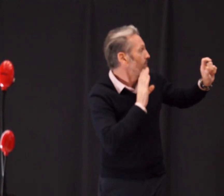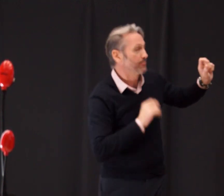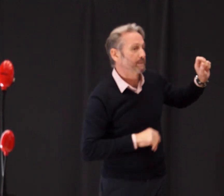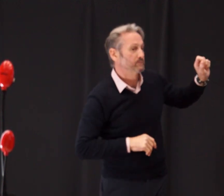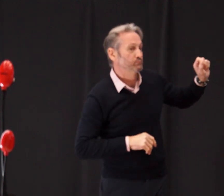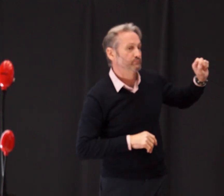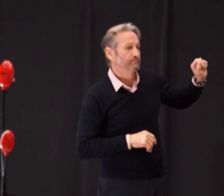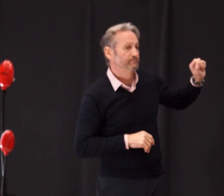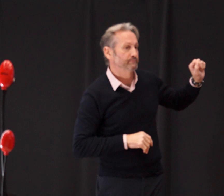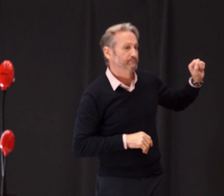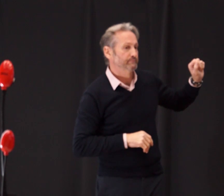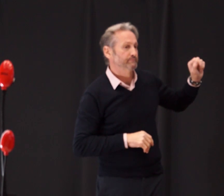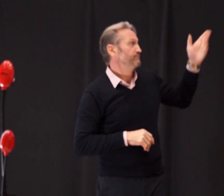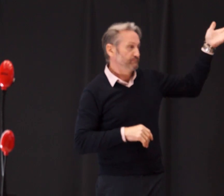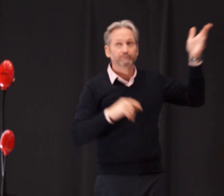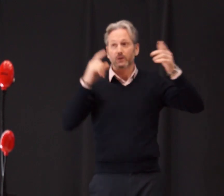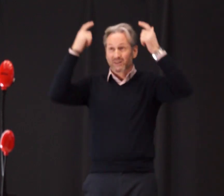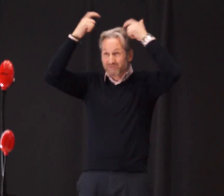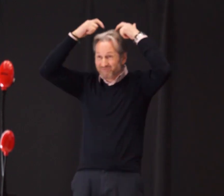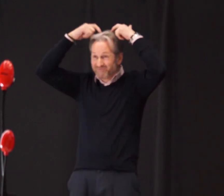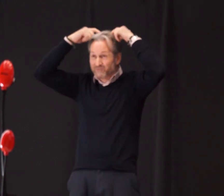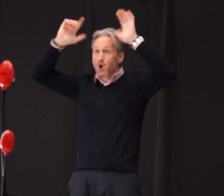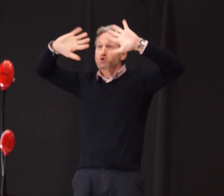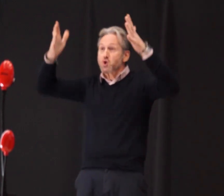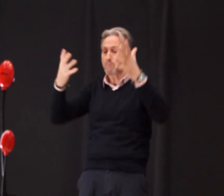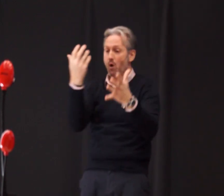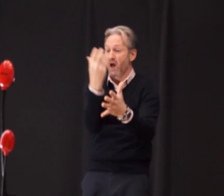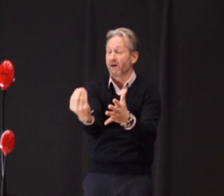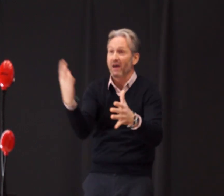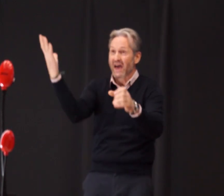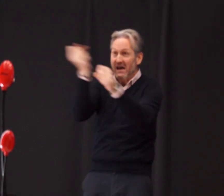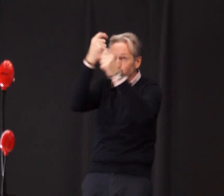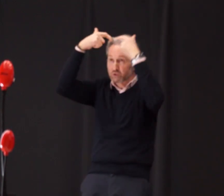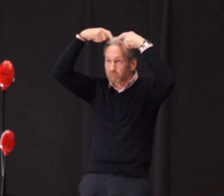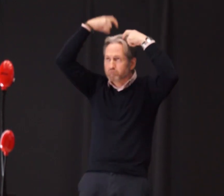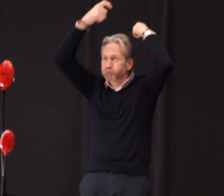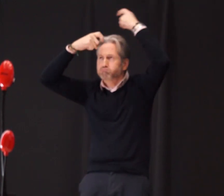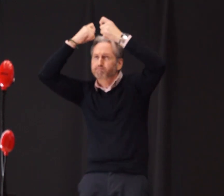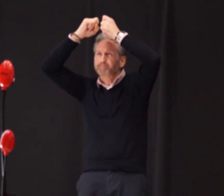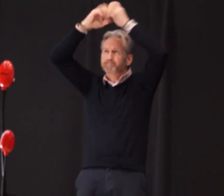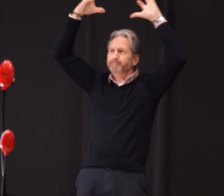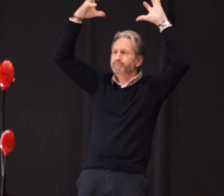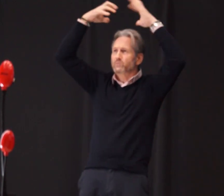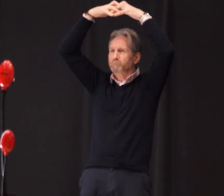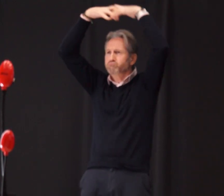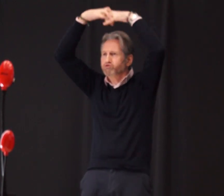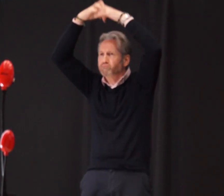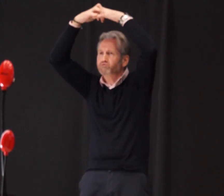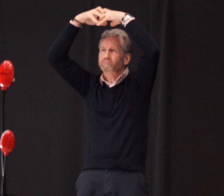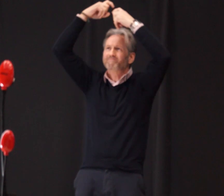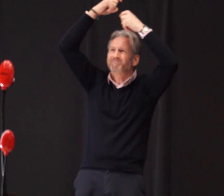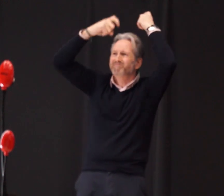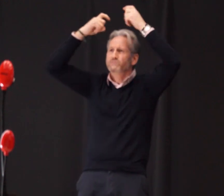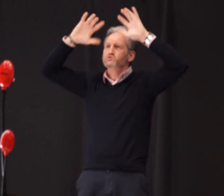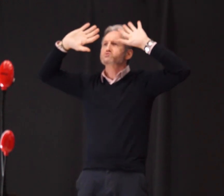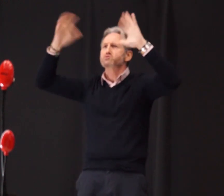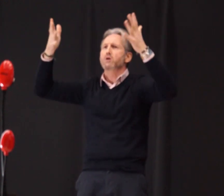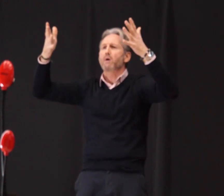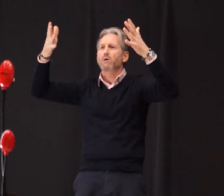très intéressant pour un enfant. Pas tellement, parce qu'il découvre la diversité et la variation, les variations de langue. Et